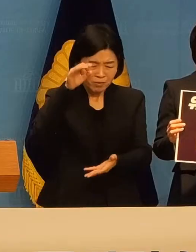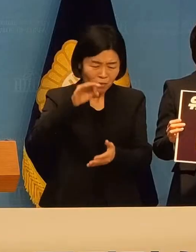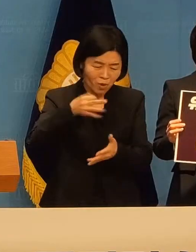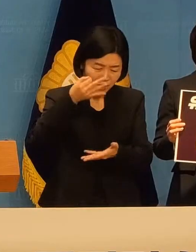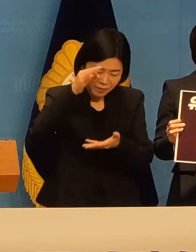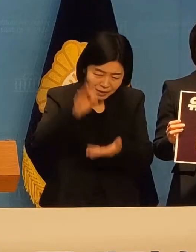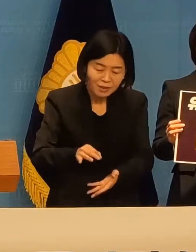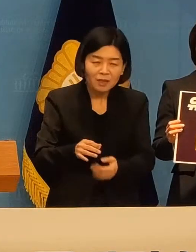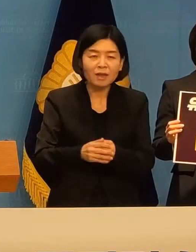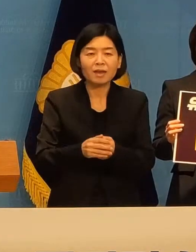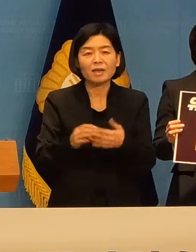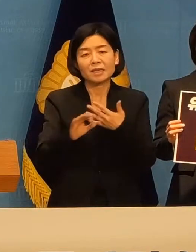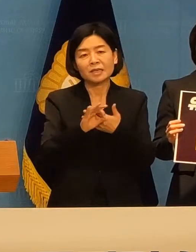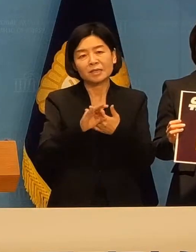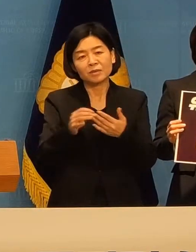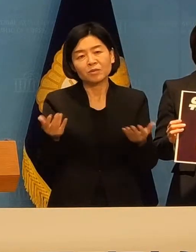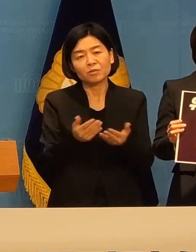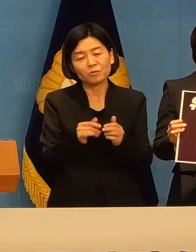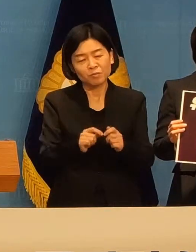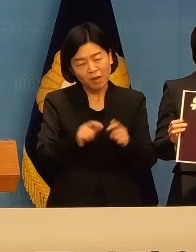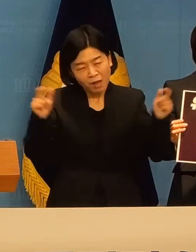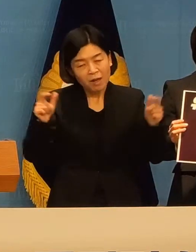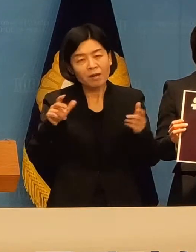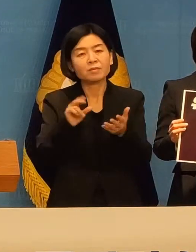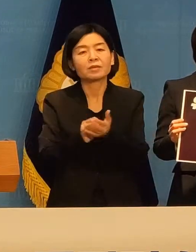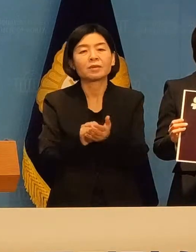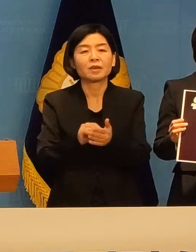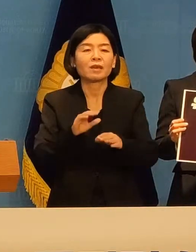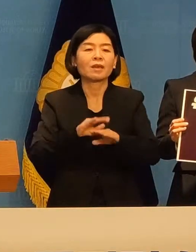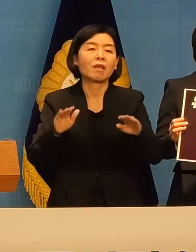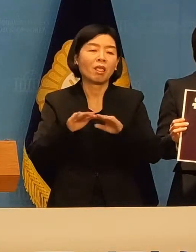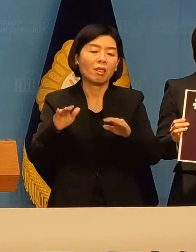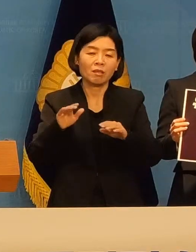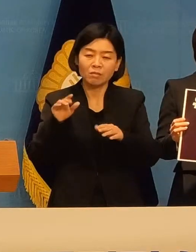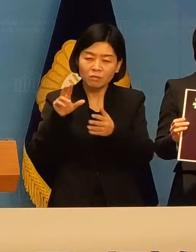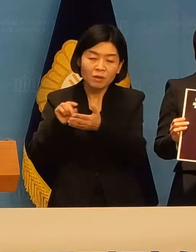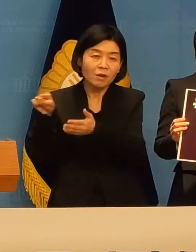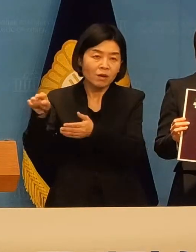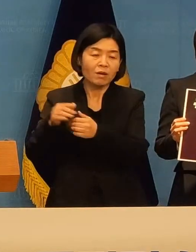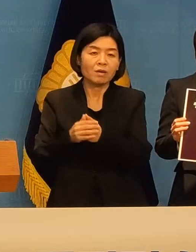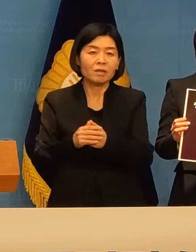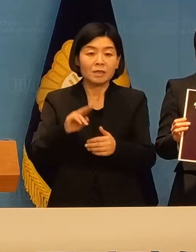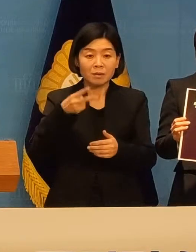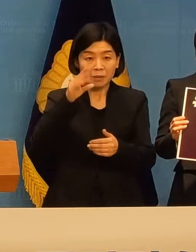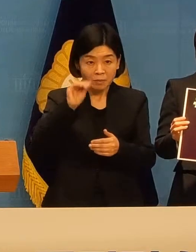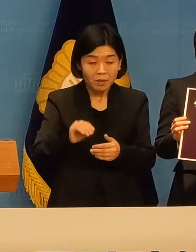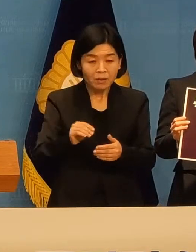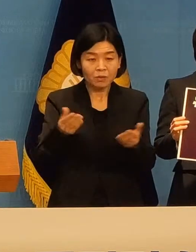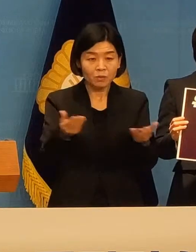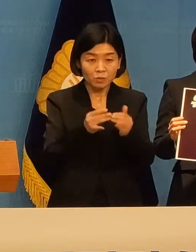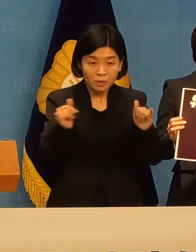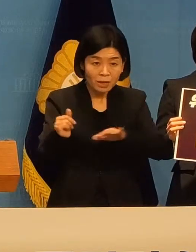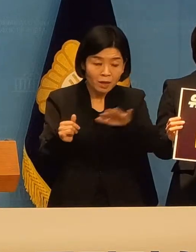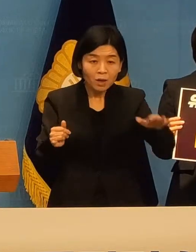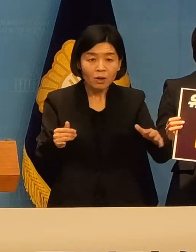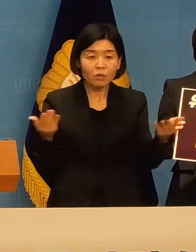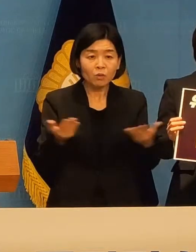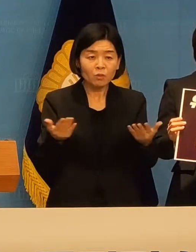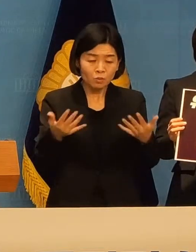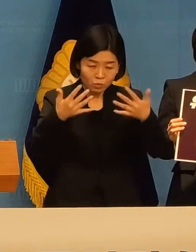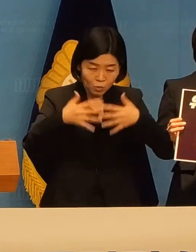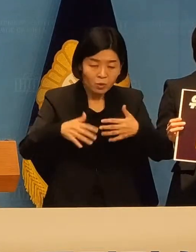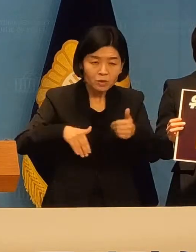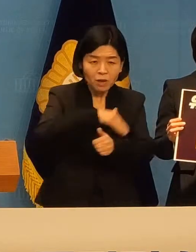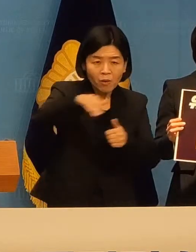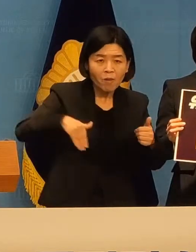일자리를 양산하는 방식으로 해결하려 합니다. 200만 유통업 종사자들의 노동 조건이 후퇴되고 사라지고 있는